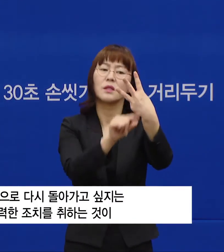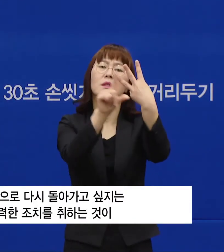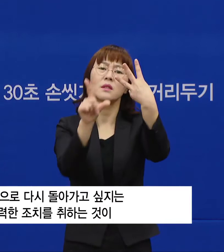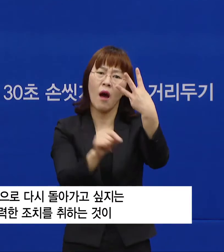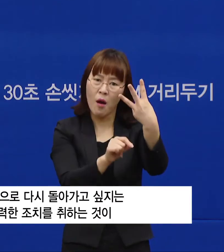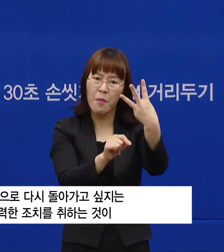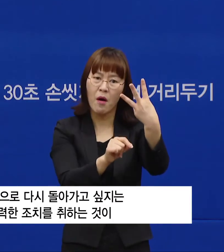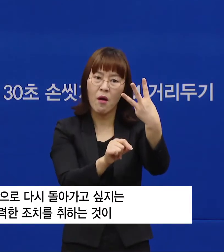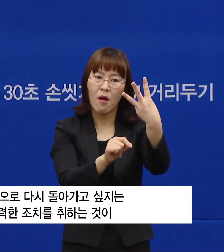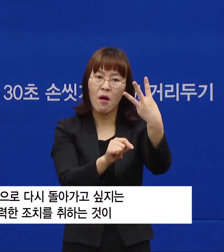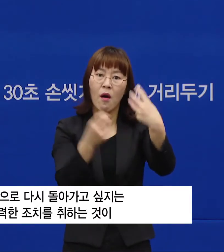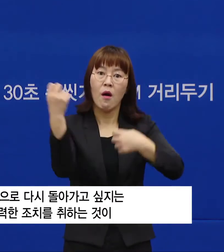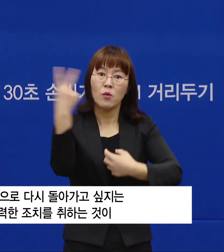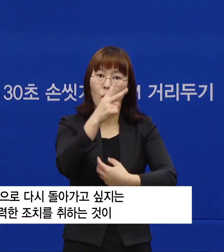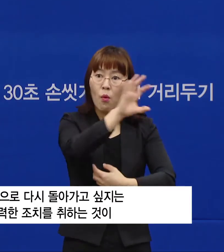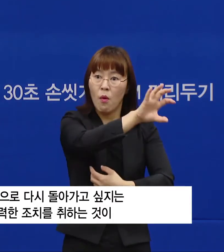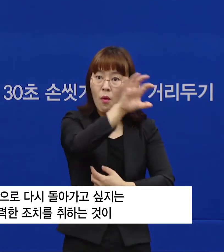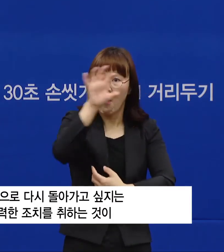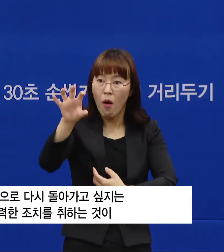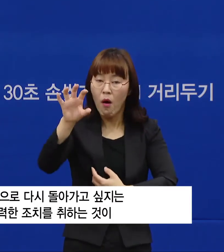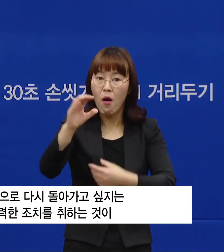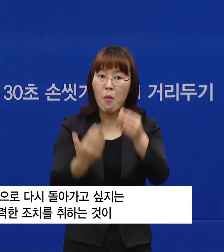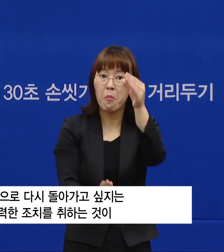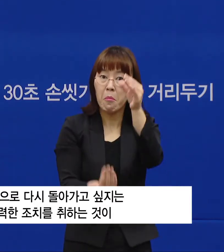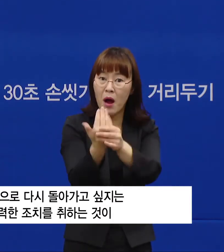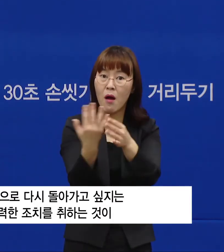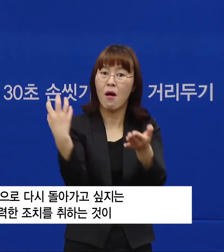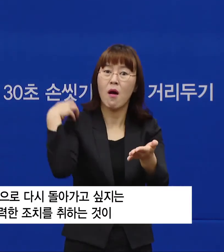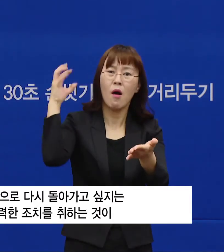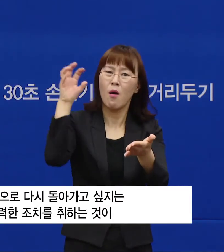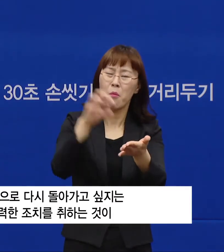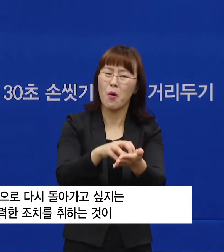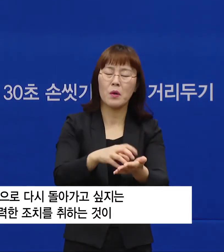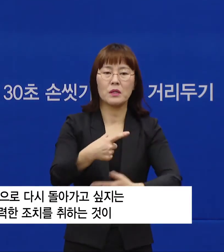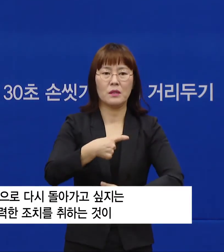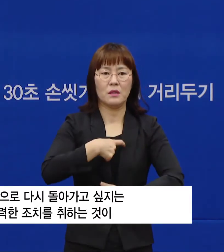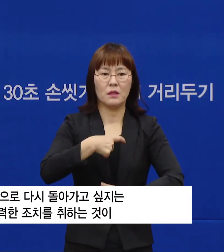상황으로 다시 돌아가고 싶지 않습니다.